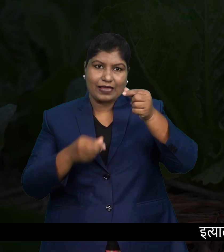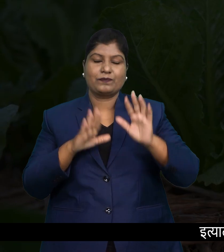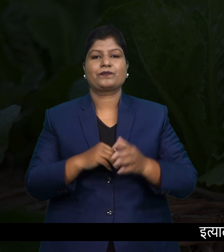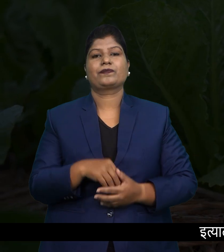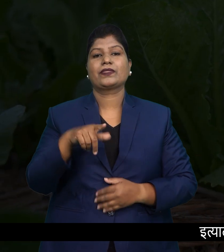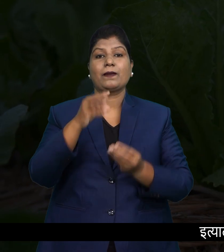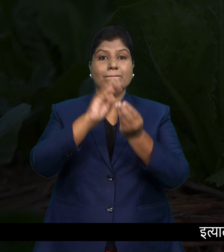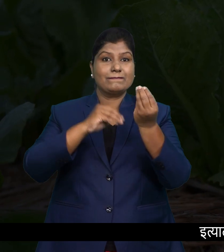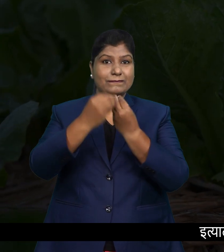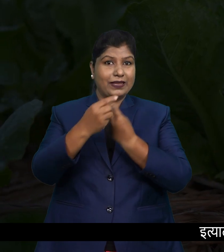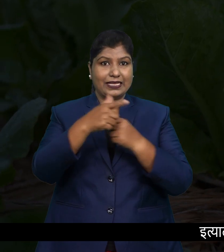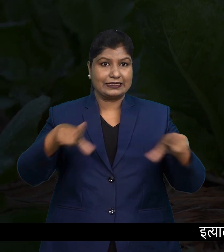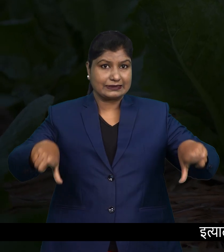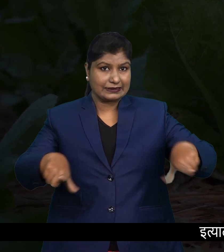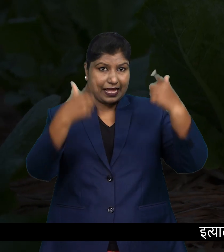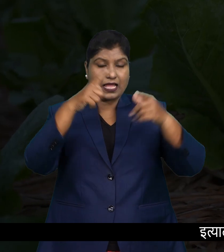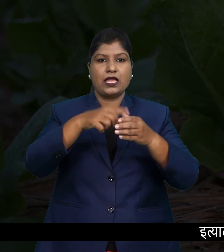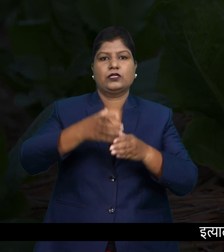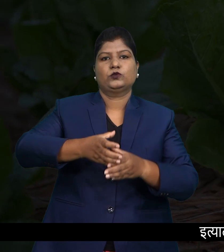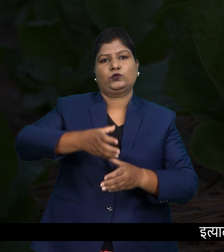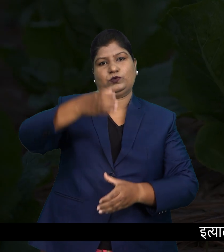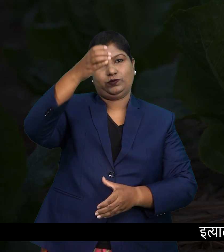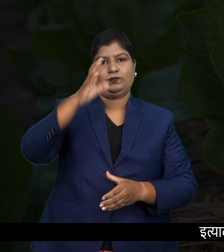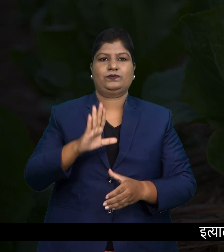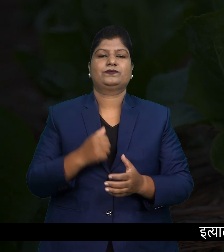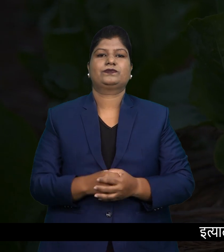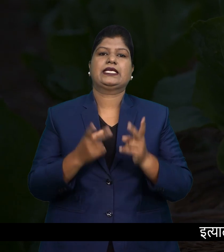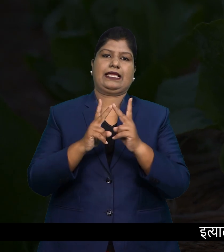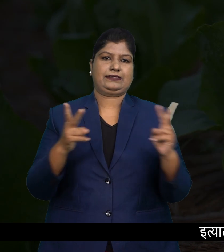केळीचे देठ इत्यादींचा समावेश आहे.